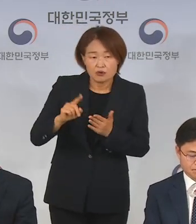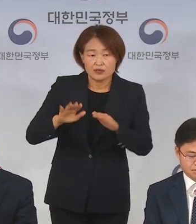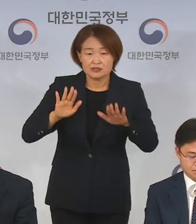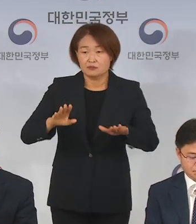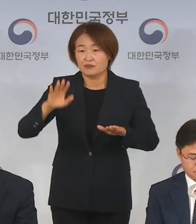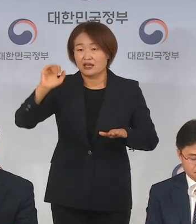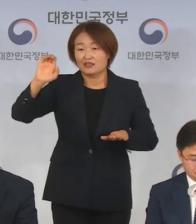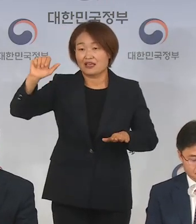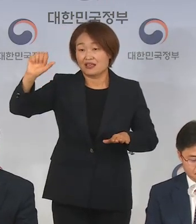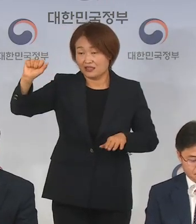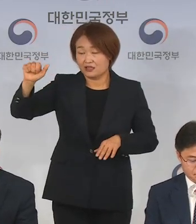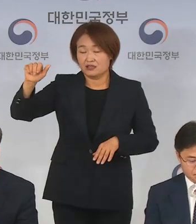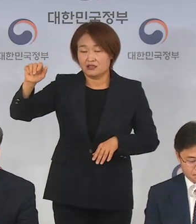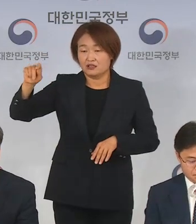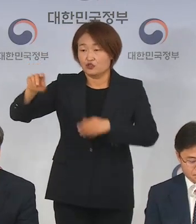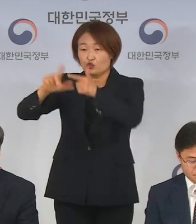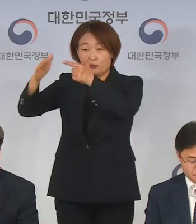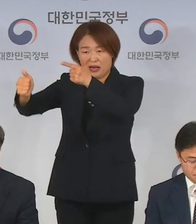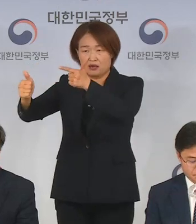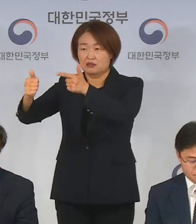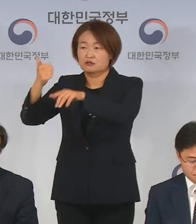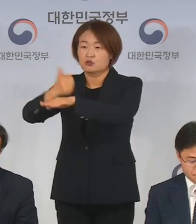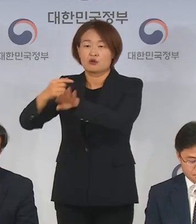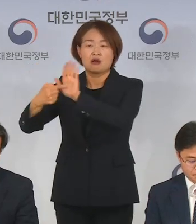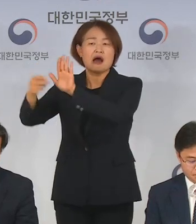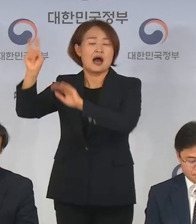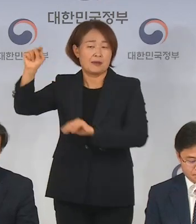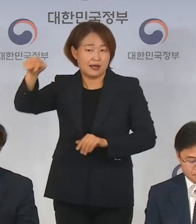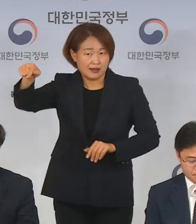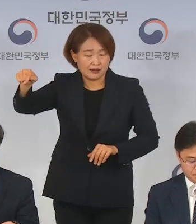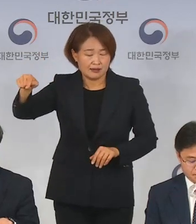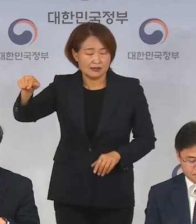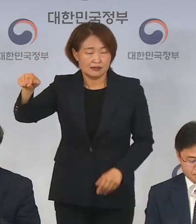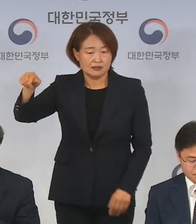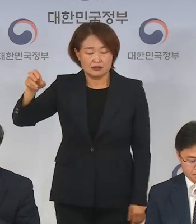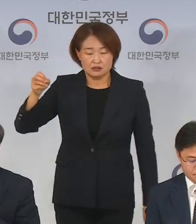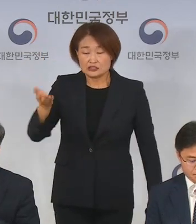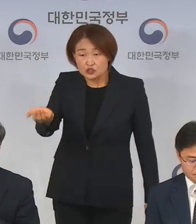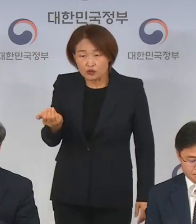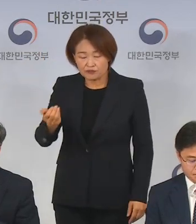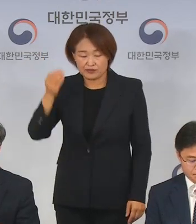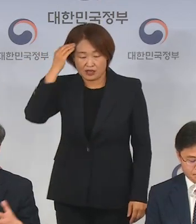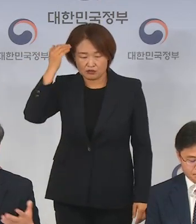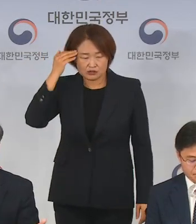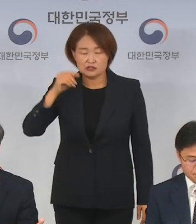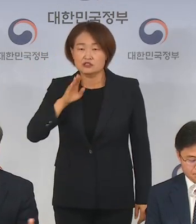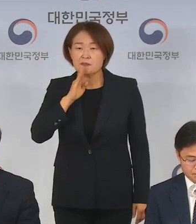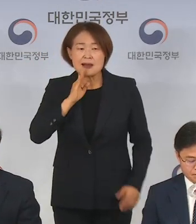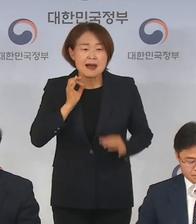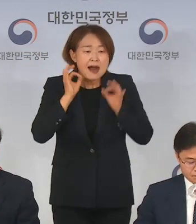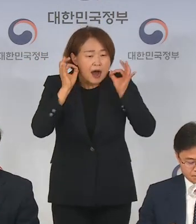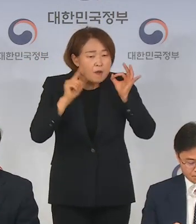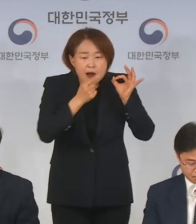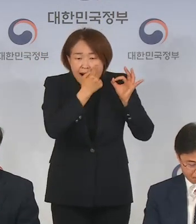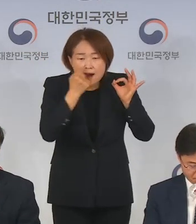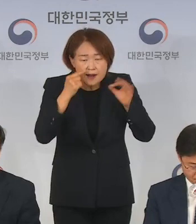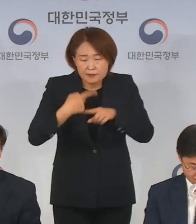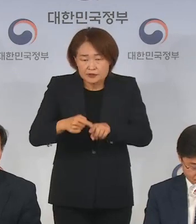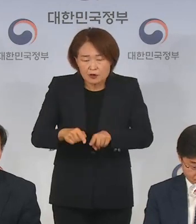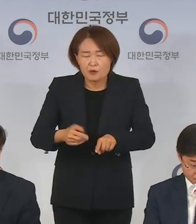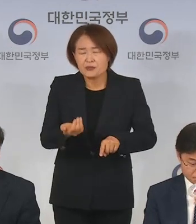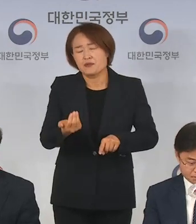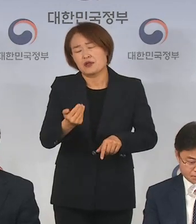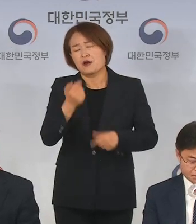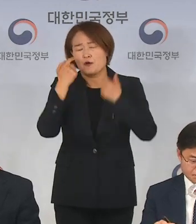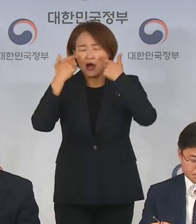지금 IA 보고서도 지금 6월 말에 나올 가능성이 있고, 그 전에 저희 스스로 할 수 있는 최대한의 분석과 검증을 해놔야